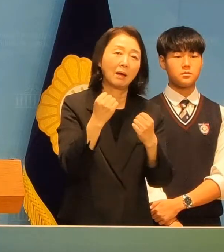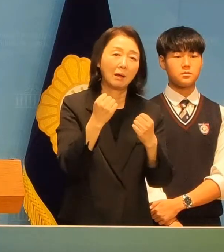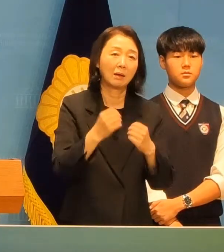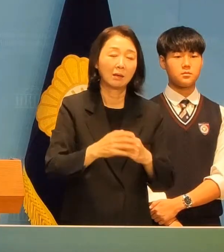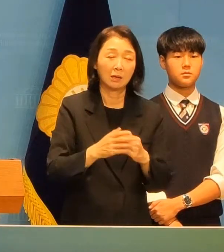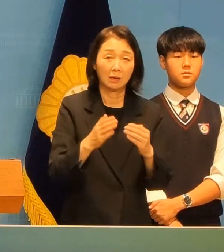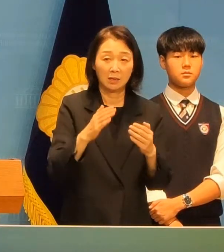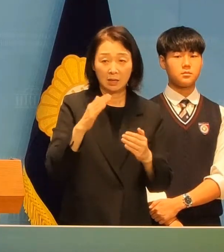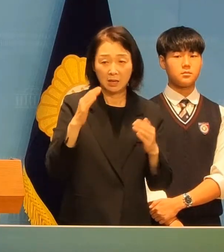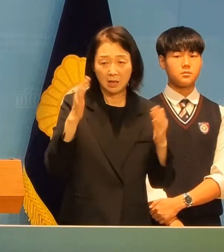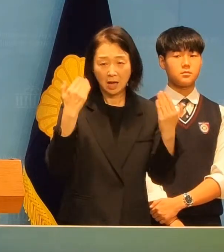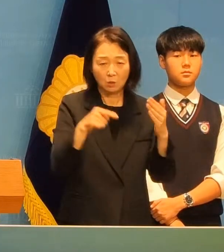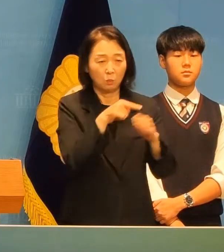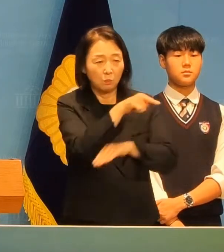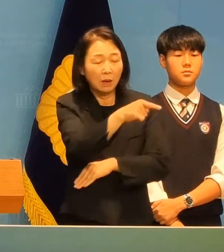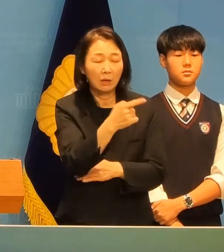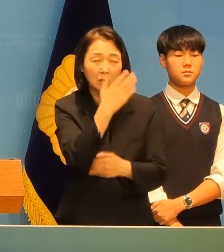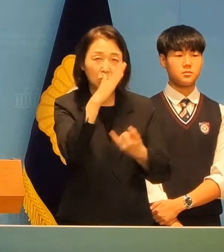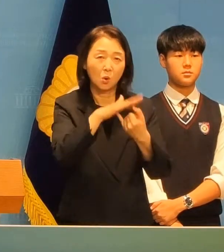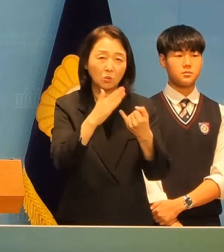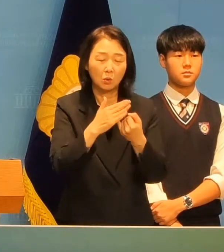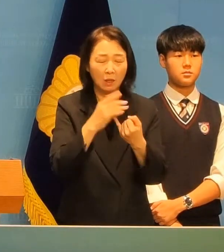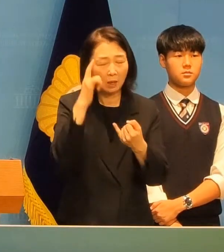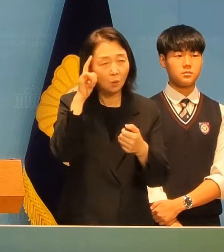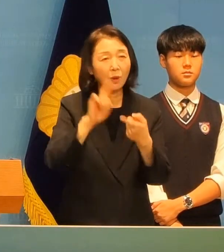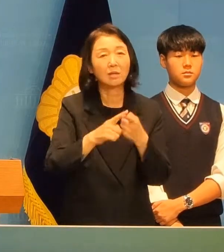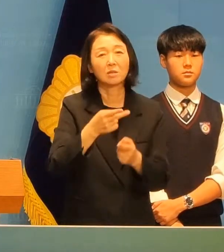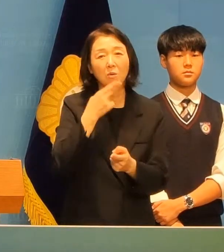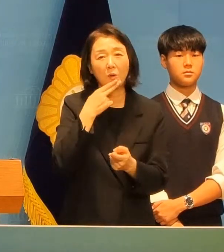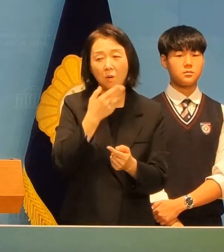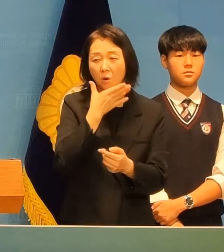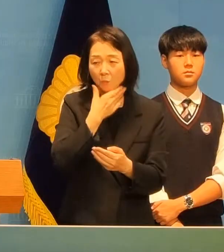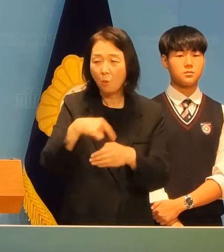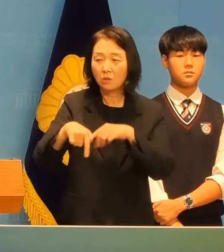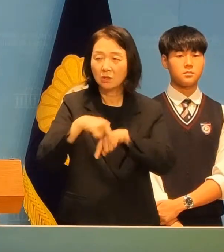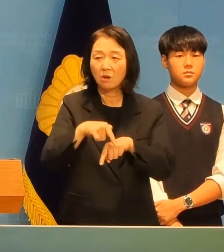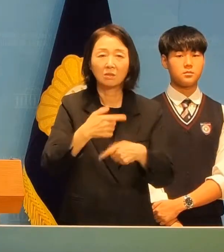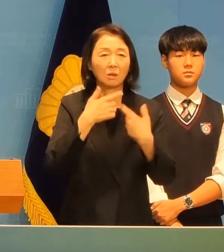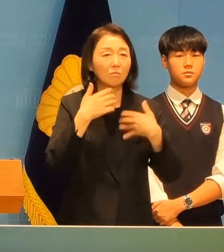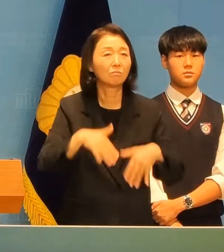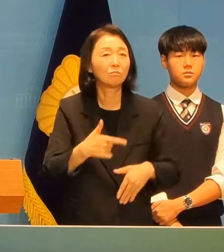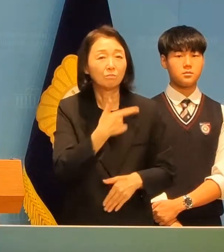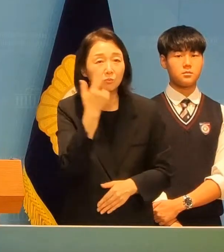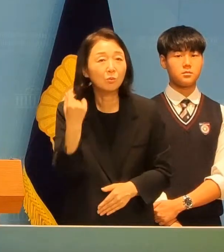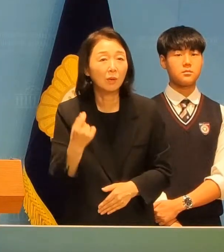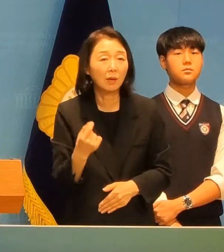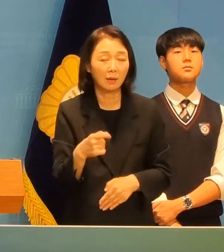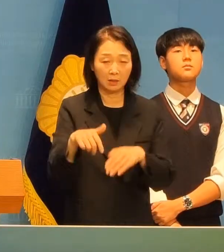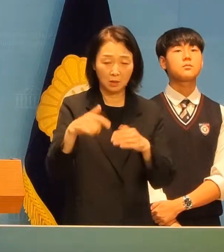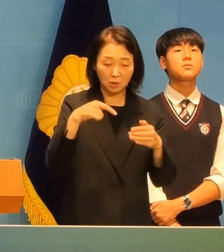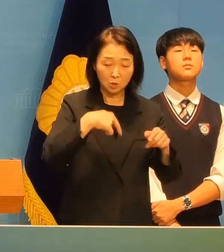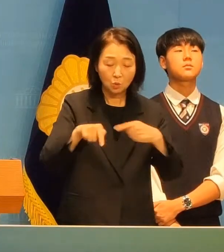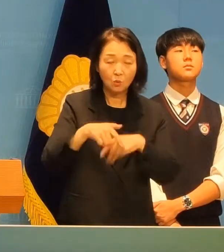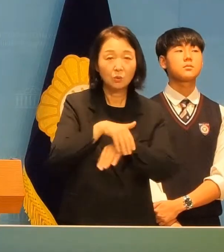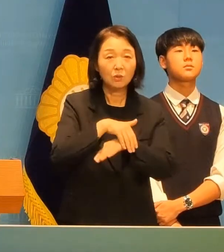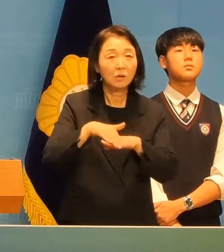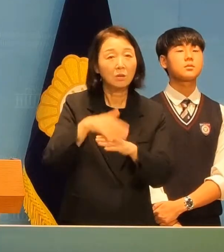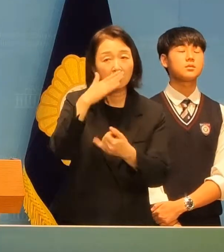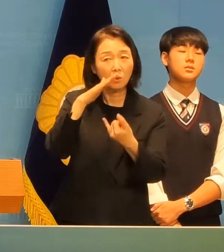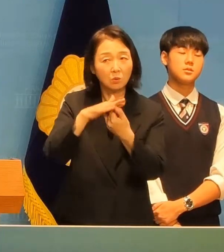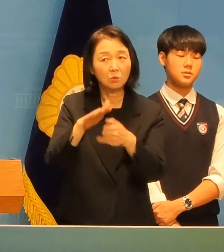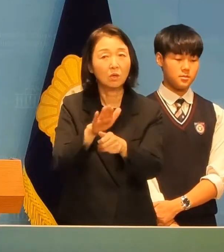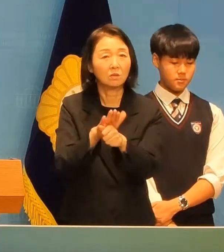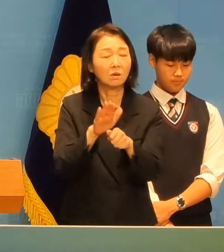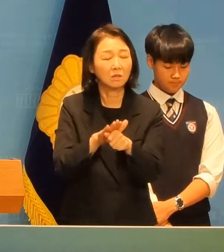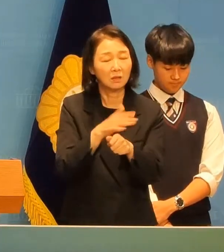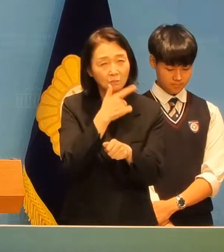청소년에 대한 무관심에서 비롯된 미비한 복지 정책 등 기존 교육제도와 청소년 지원 정책은 그 한계를 여실히 드러내고 있습니다.